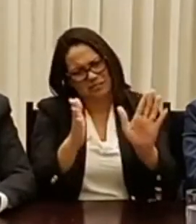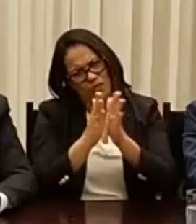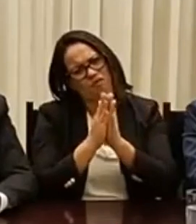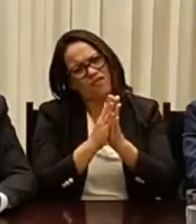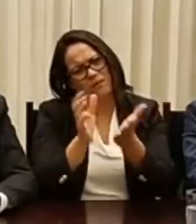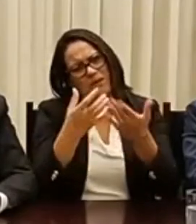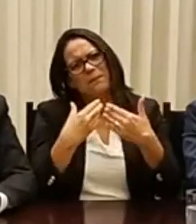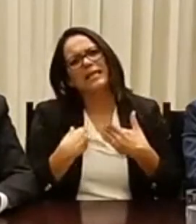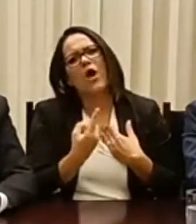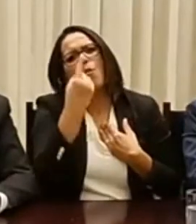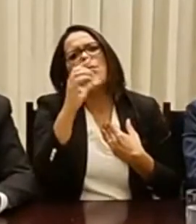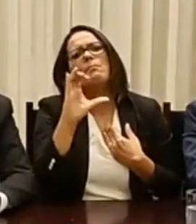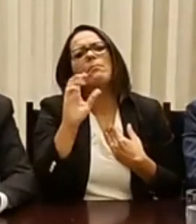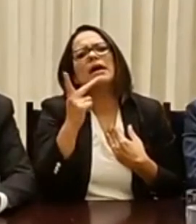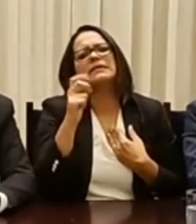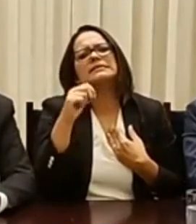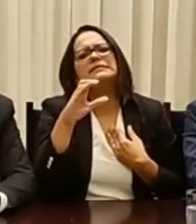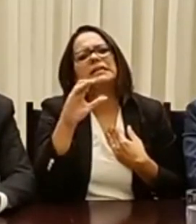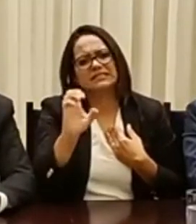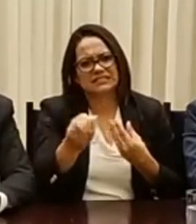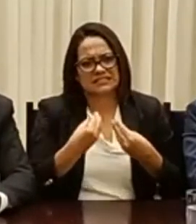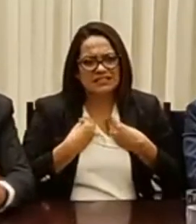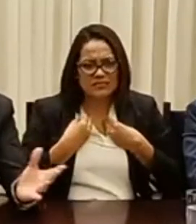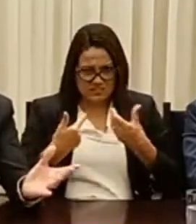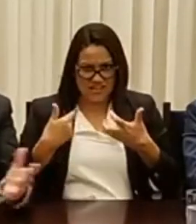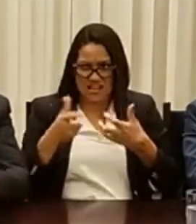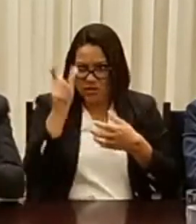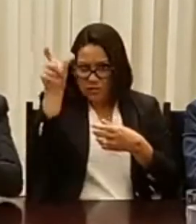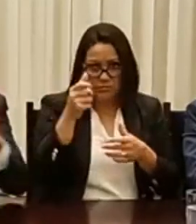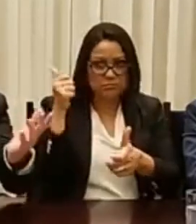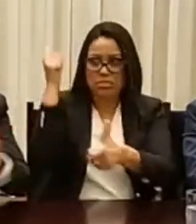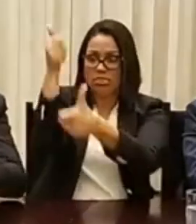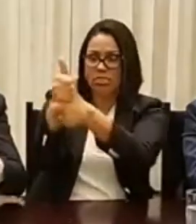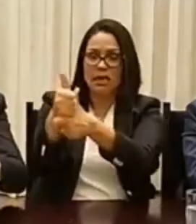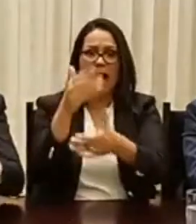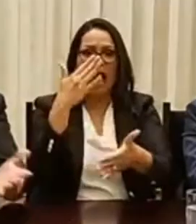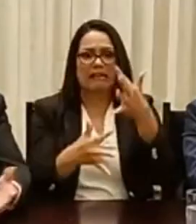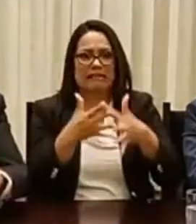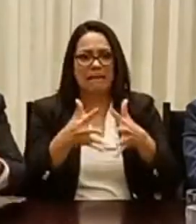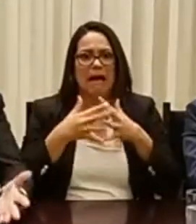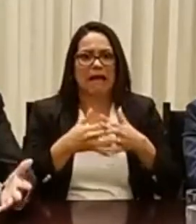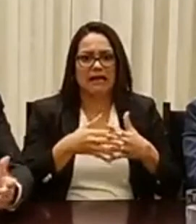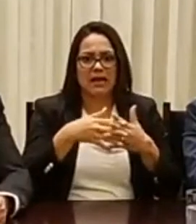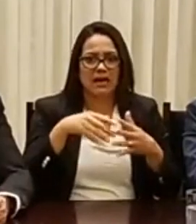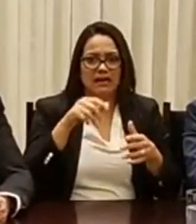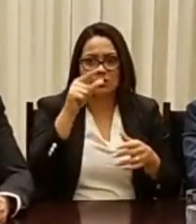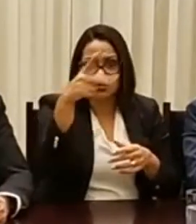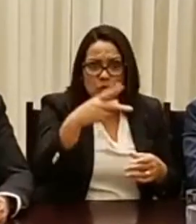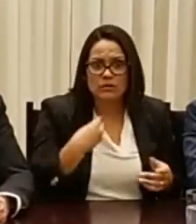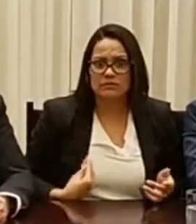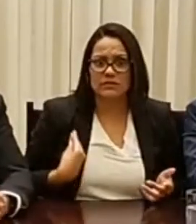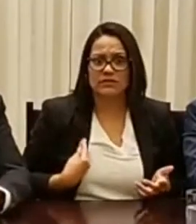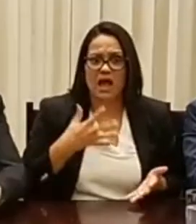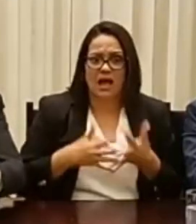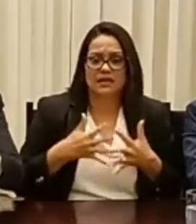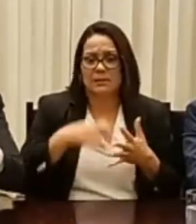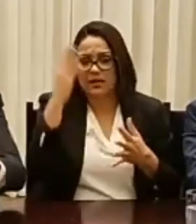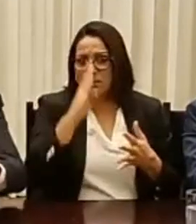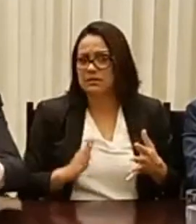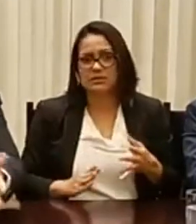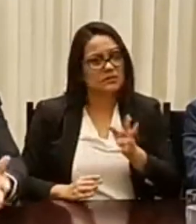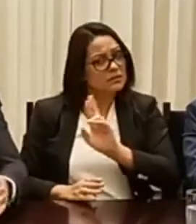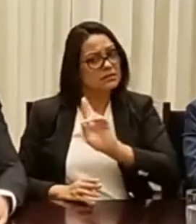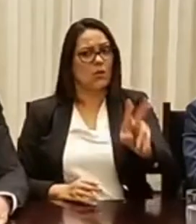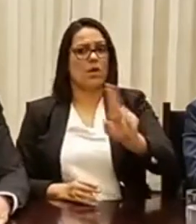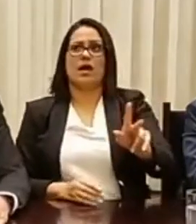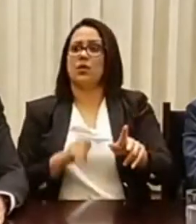pra mim. Você acha que eu quero botar alguém lá pra atrapalhar a vida de vocês, né? Atrapalhar a vida do Brasil? Não é. Eu quero uma pessoa que